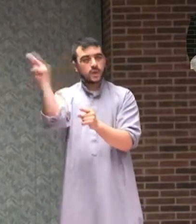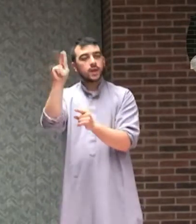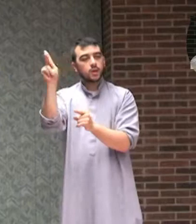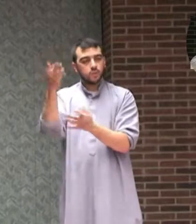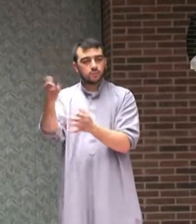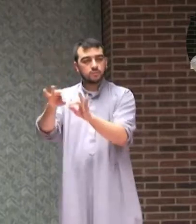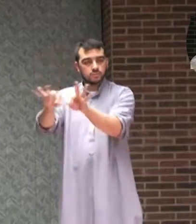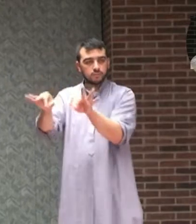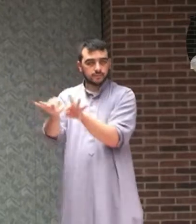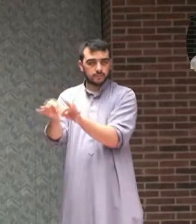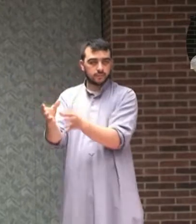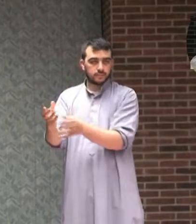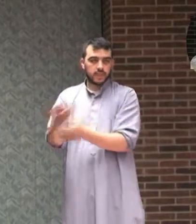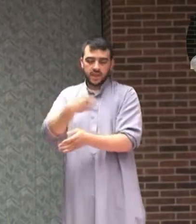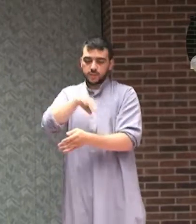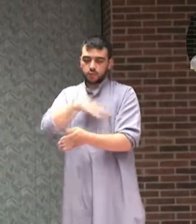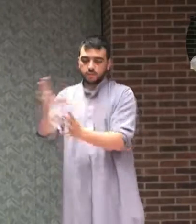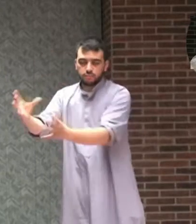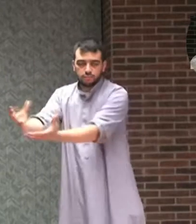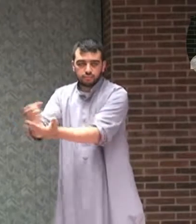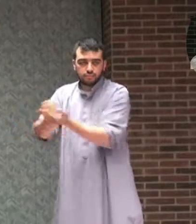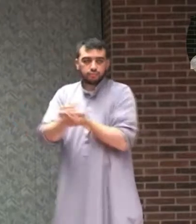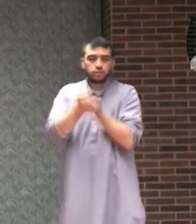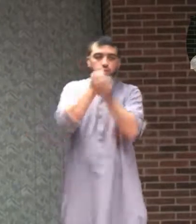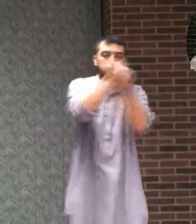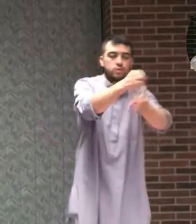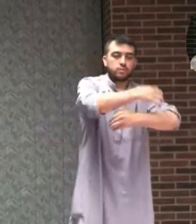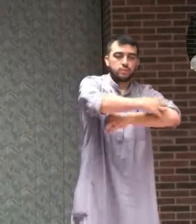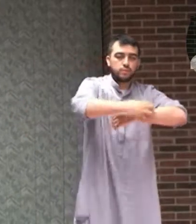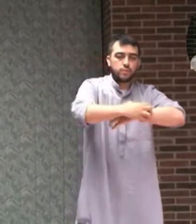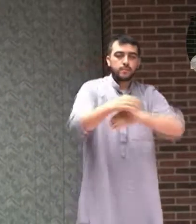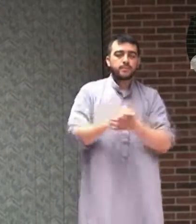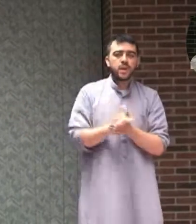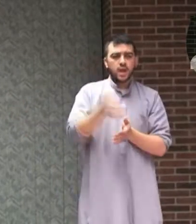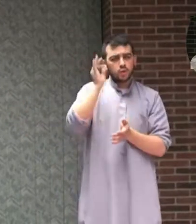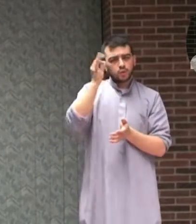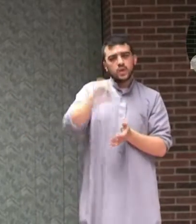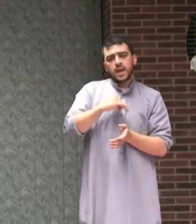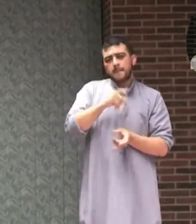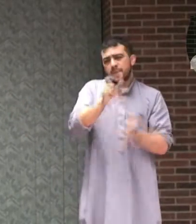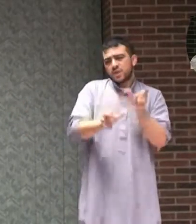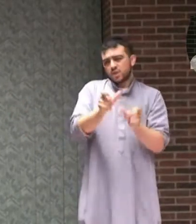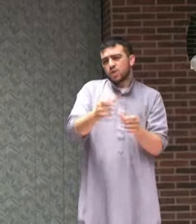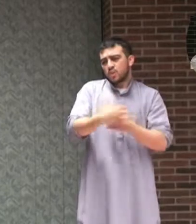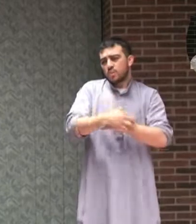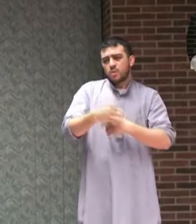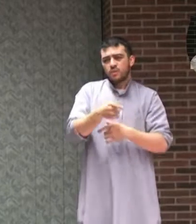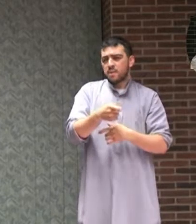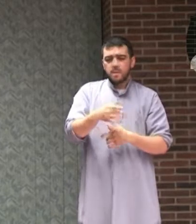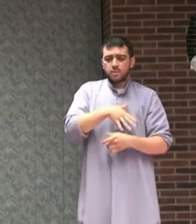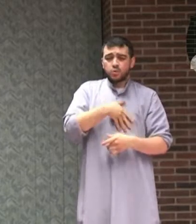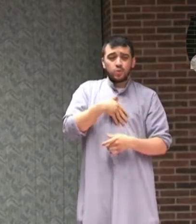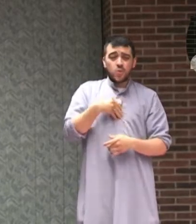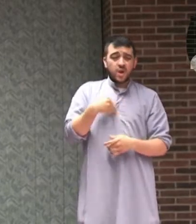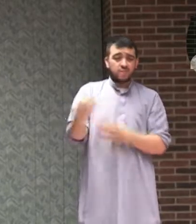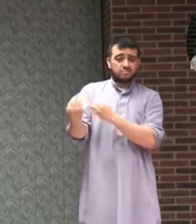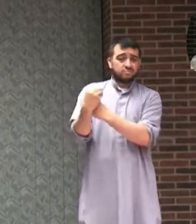à ce niveau-là, qui n'ont pas besoin qu'on leur donne de farine ou de riz, etc., et qui ont plus besoin d'une compensation